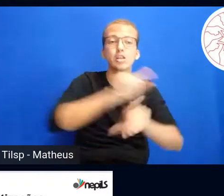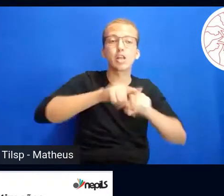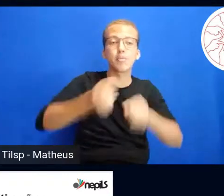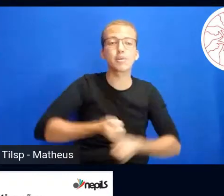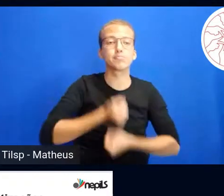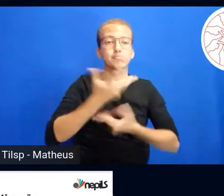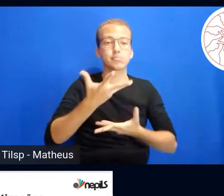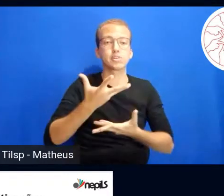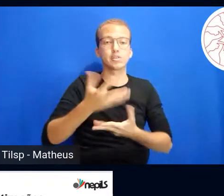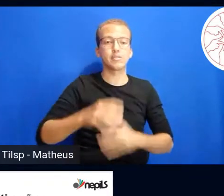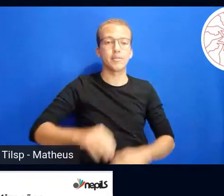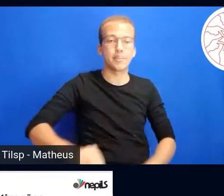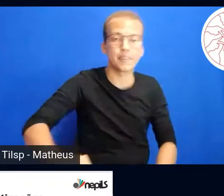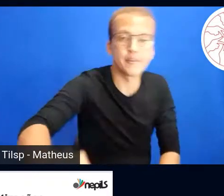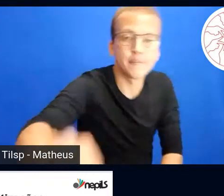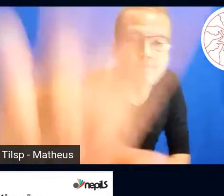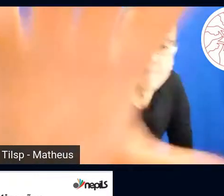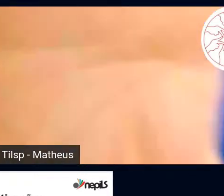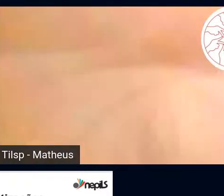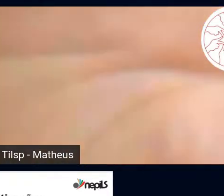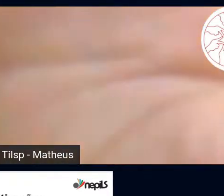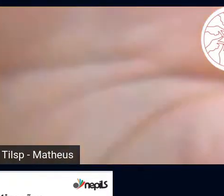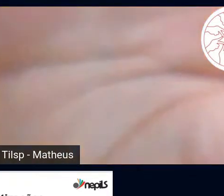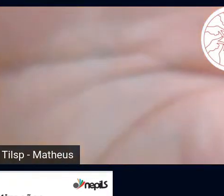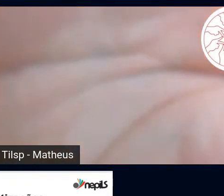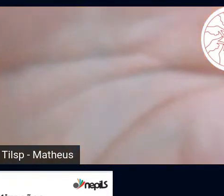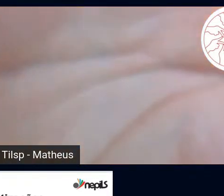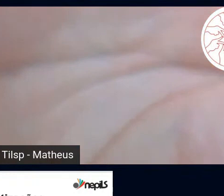opinião. Próximo slide, por